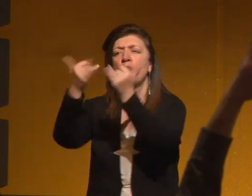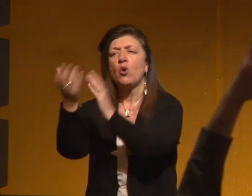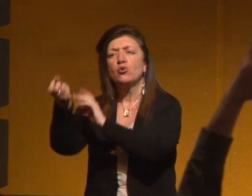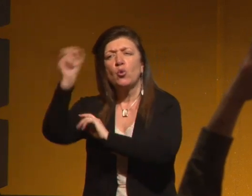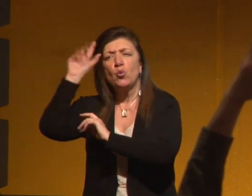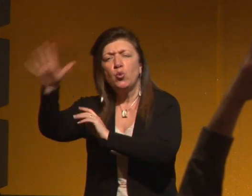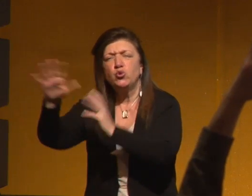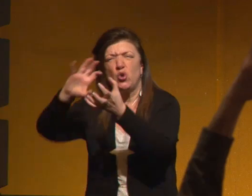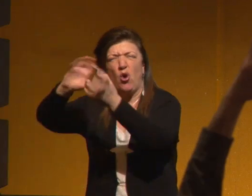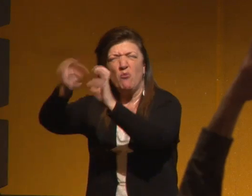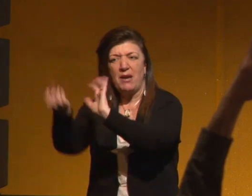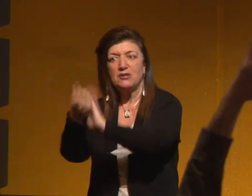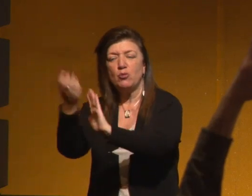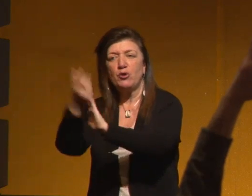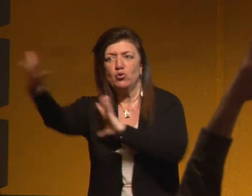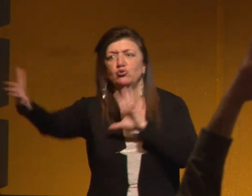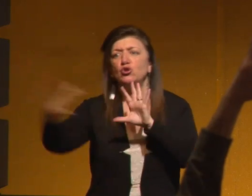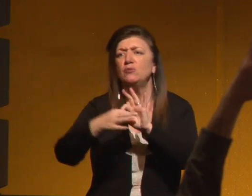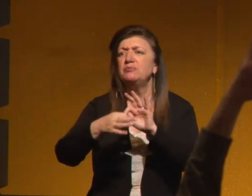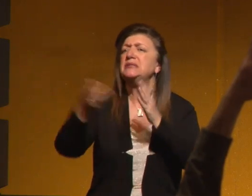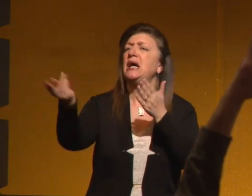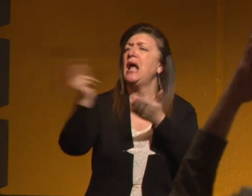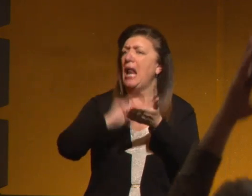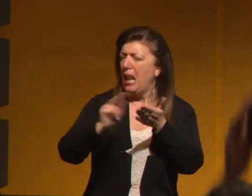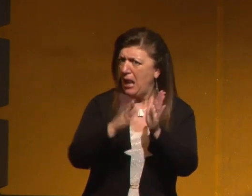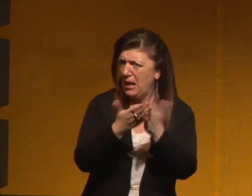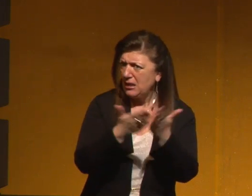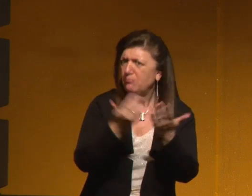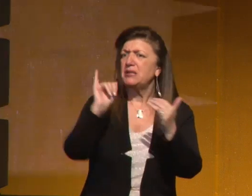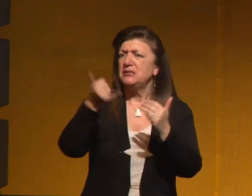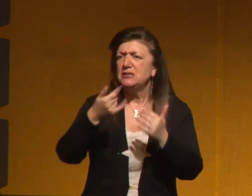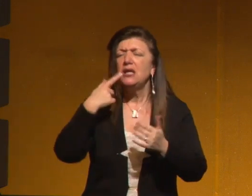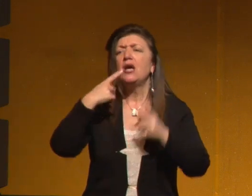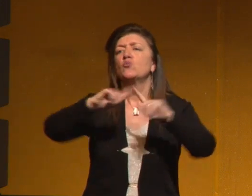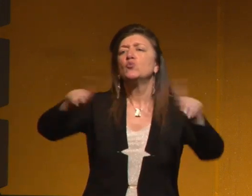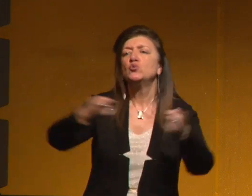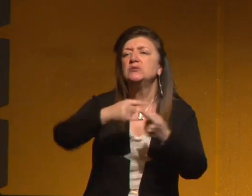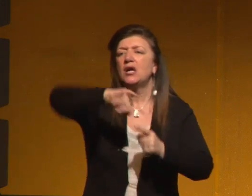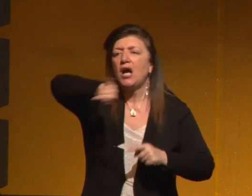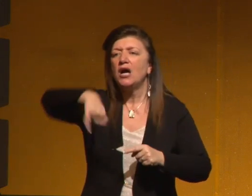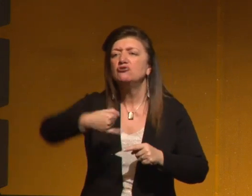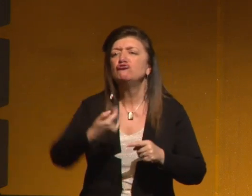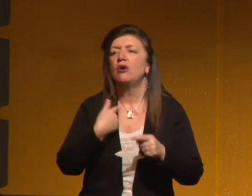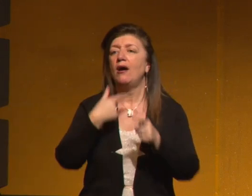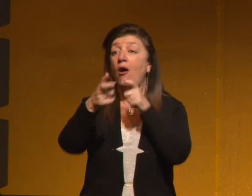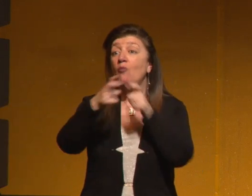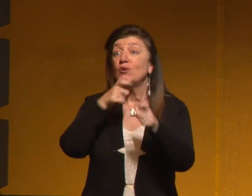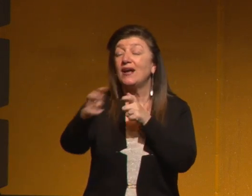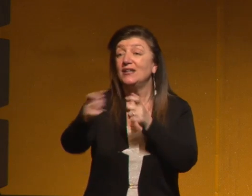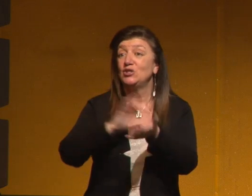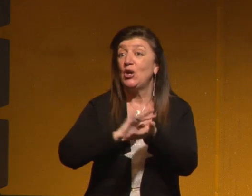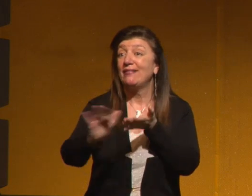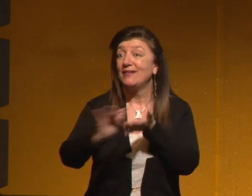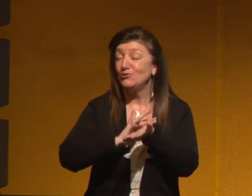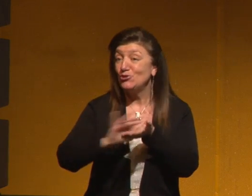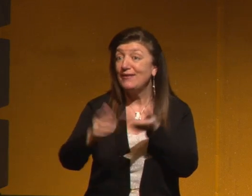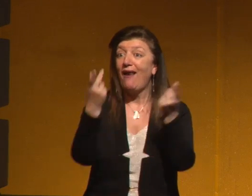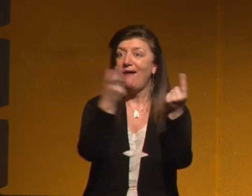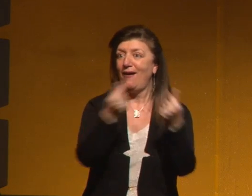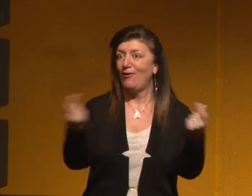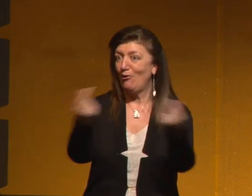libri certo ma non solo c'è la musica jazz comunicazione digitale innovazione economia e tanto altro ancora che